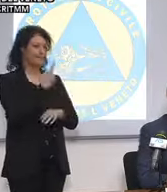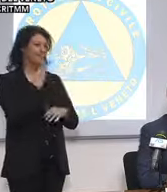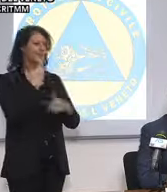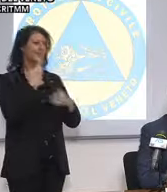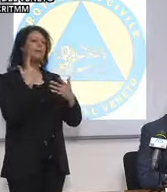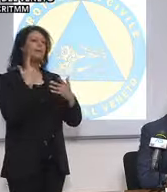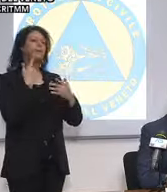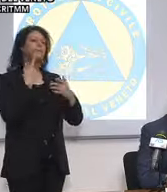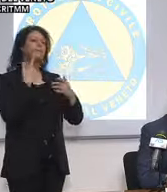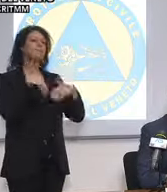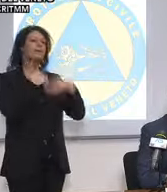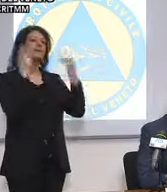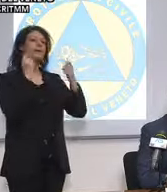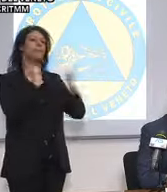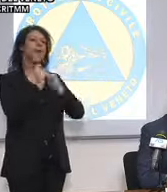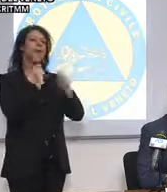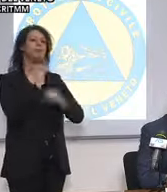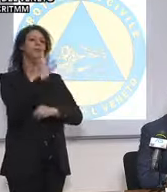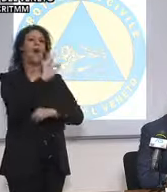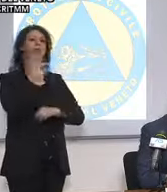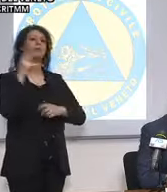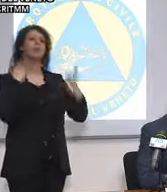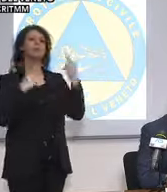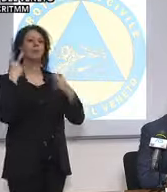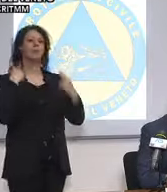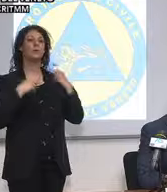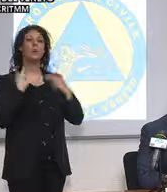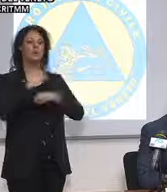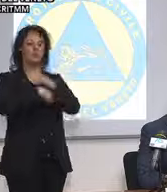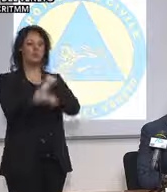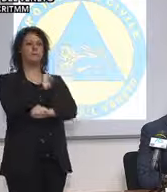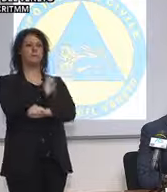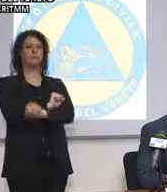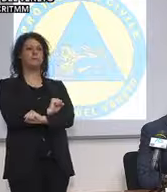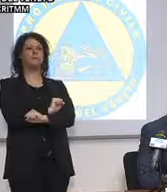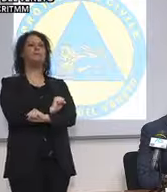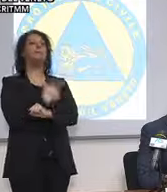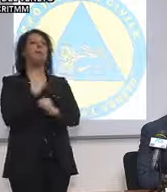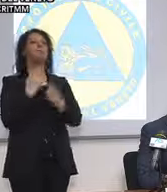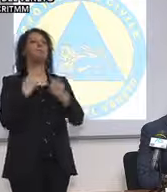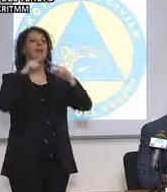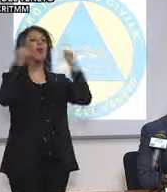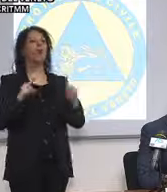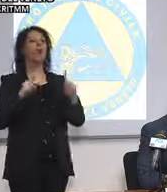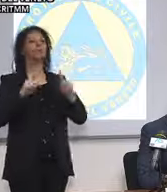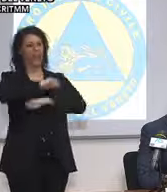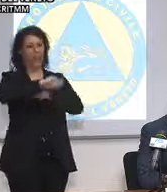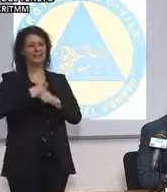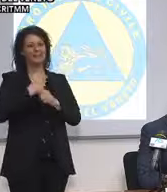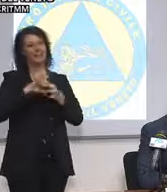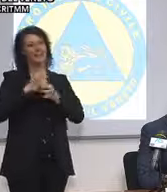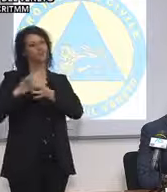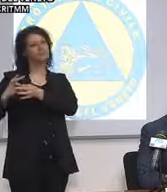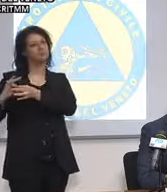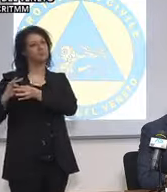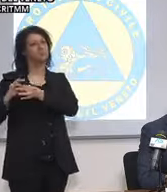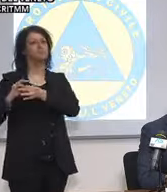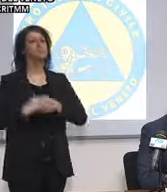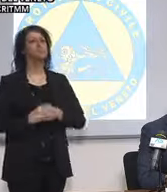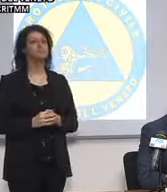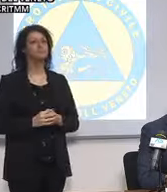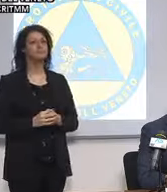alcune parrucchiere si sono incatenate davanti al proprio esercizio. Ah, non lo sapevo. E quindi queste date, il famoso 18 maggio per il commercio